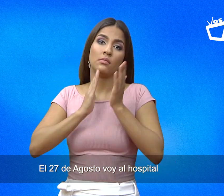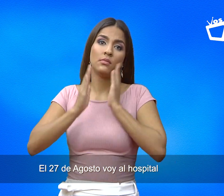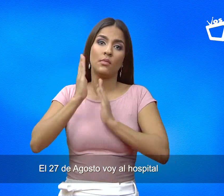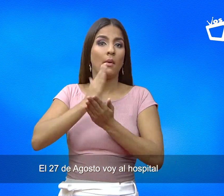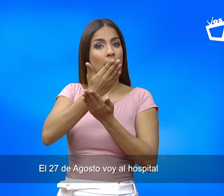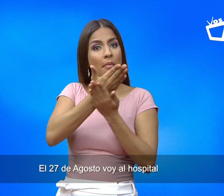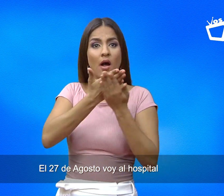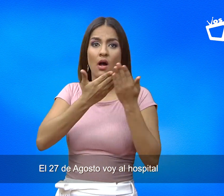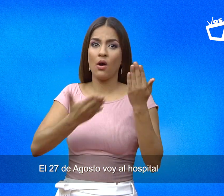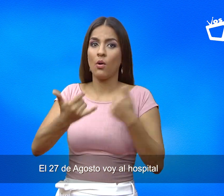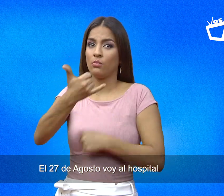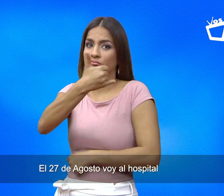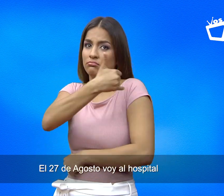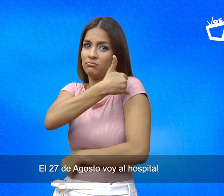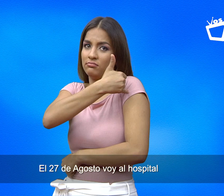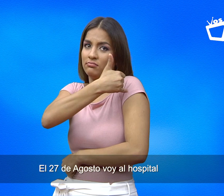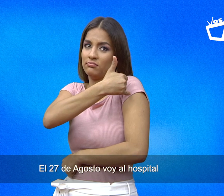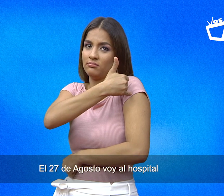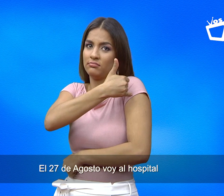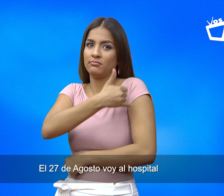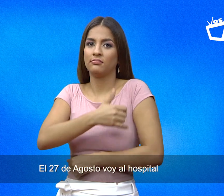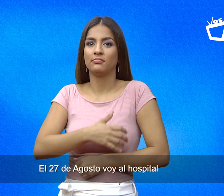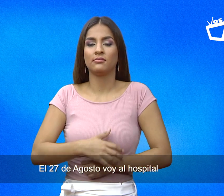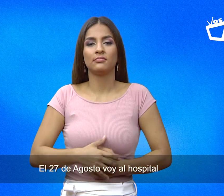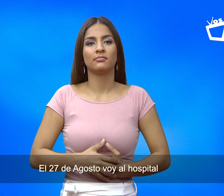el 27 de agosto voy al hospital